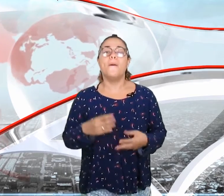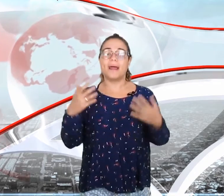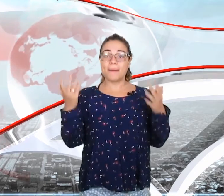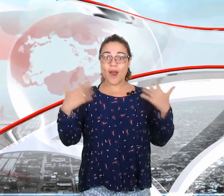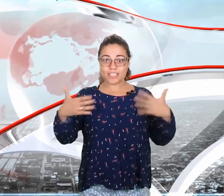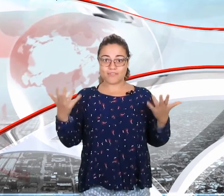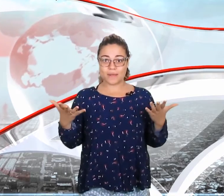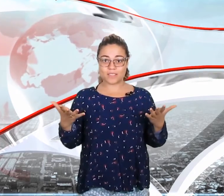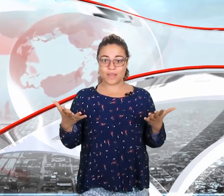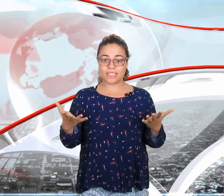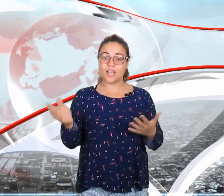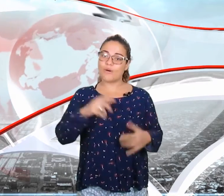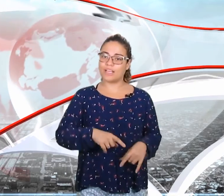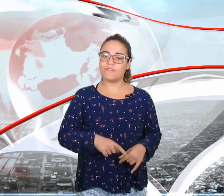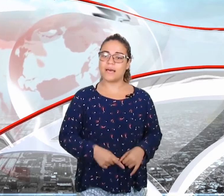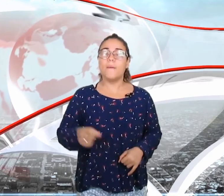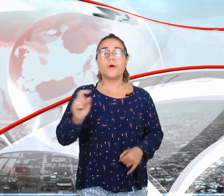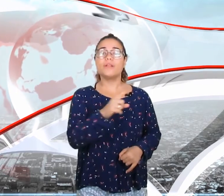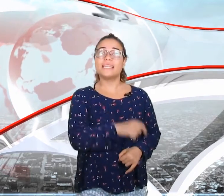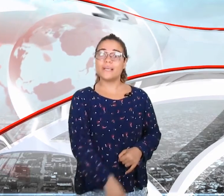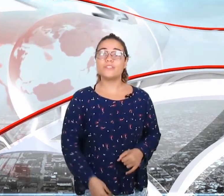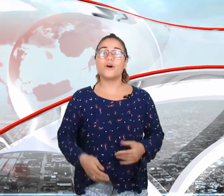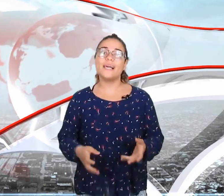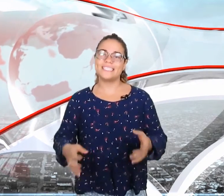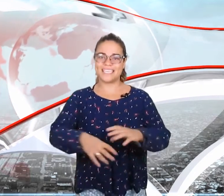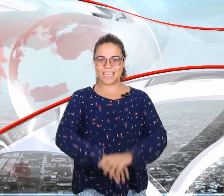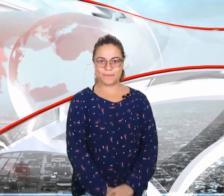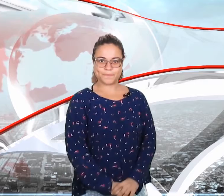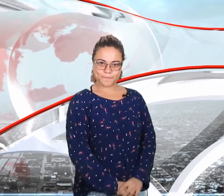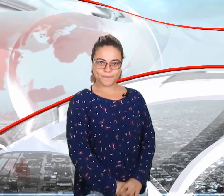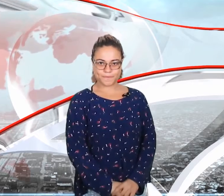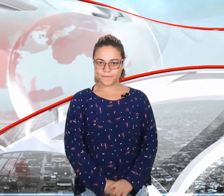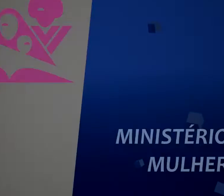Para maiores informações e qualquer dúvida, procure a Nayudes ou a Elisângela.